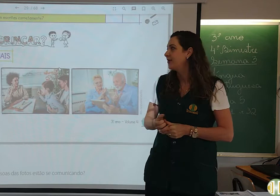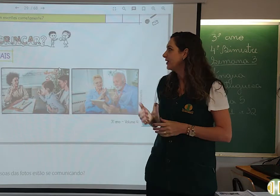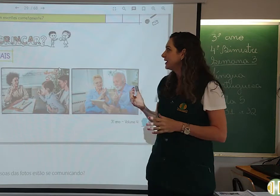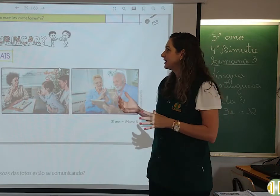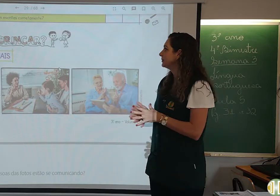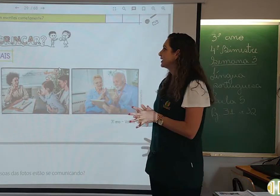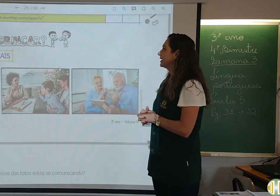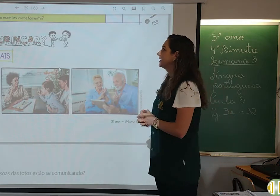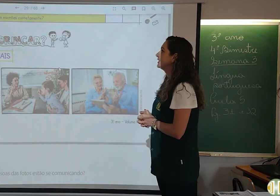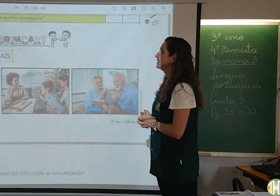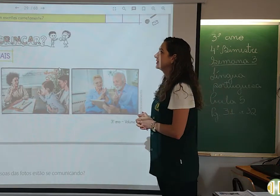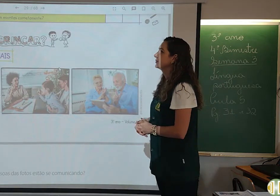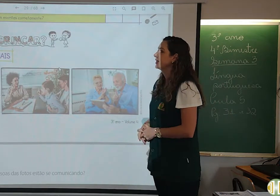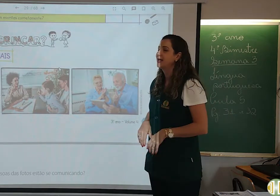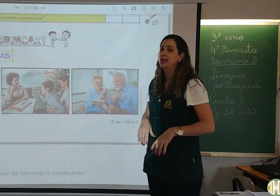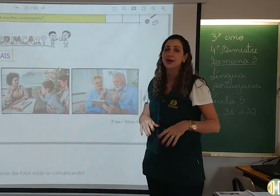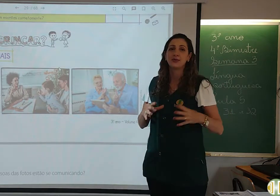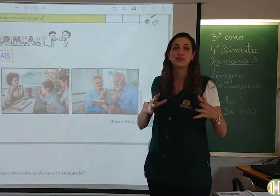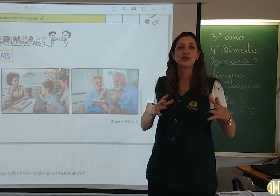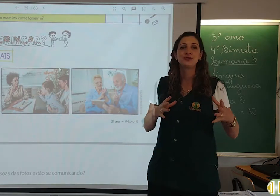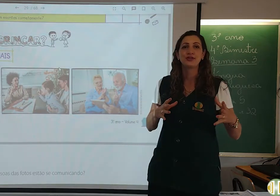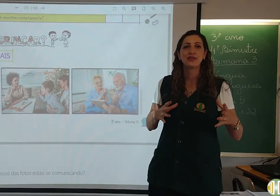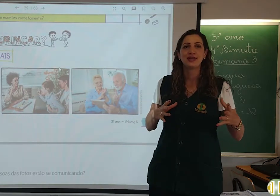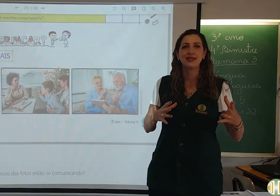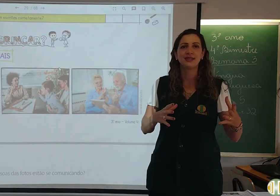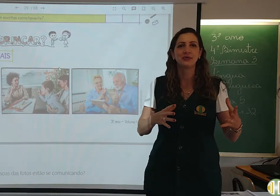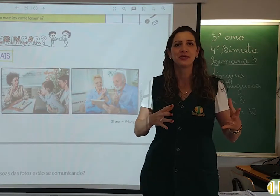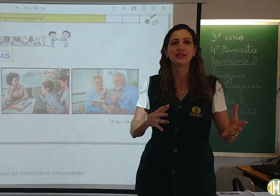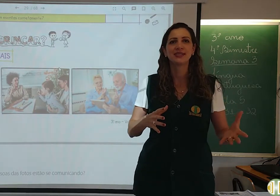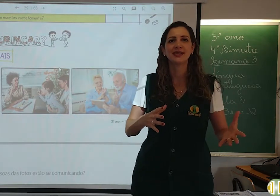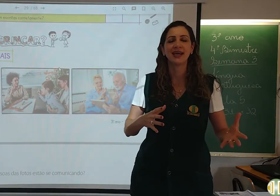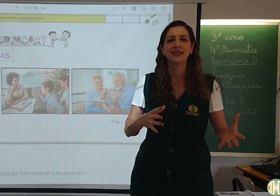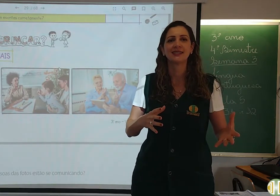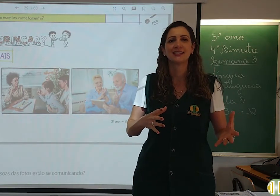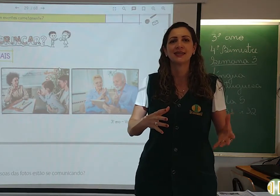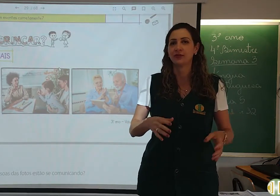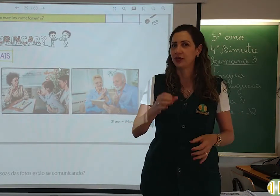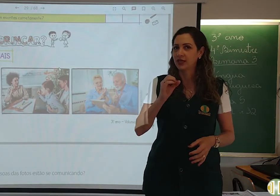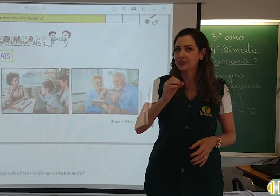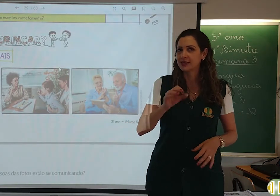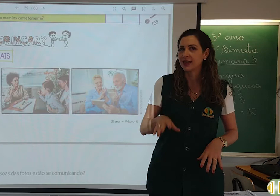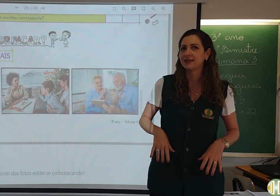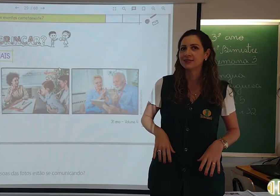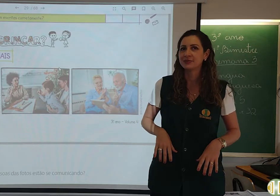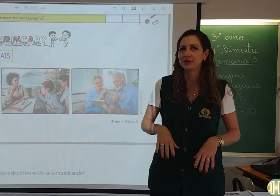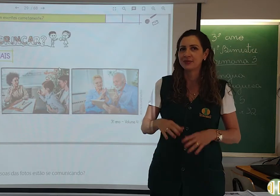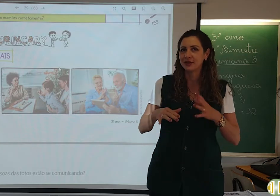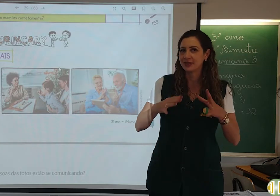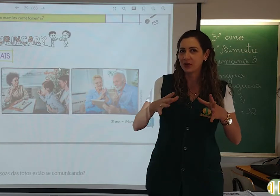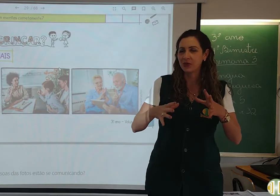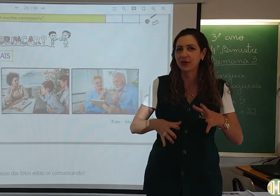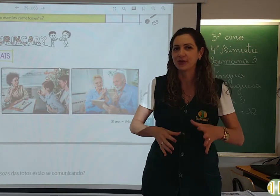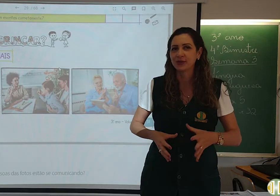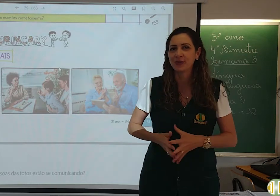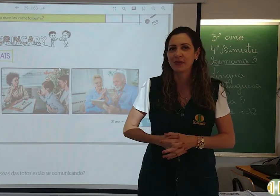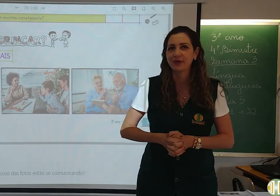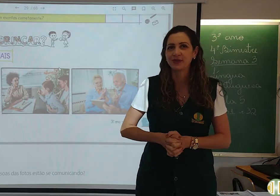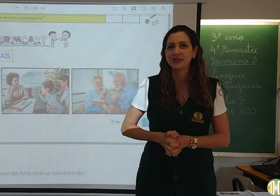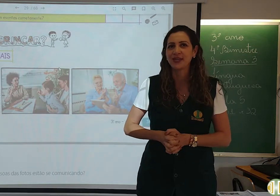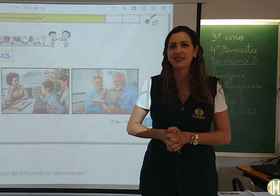Olha que bacana, então, né? Hoje a gente vai ver língua de sinais. Fiquei ensaiando para poder dar um oi, tudo bem, para vocês